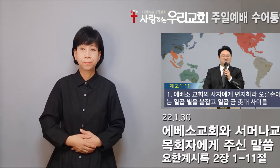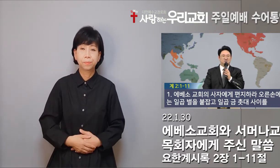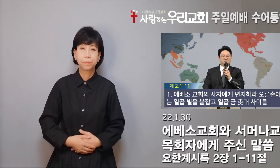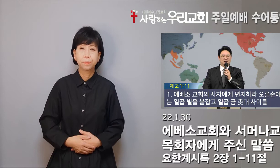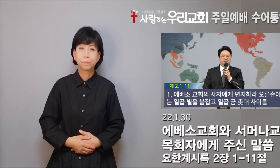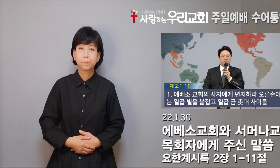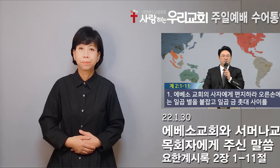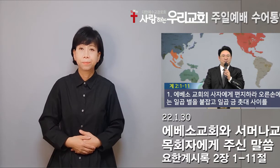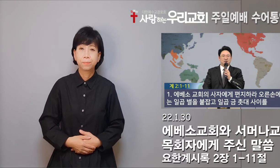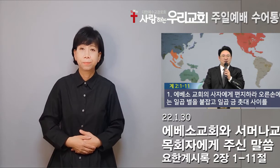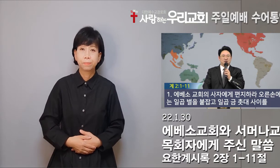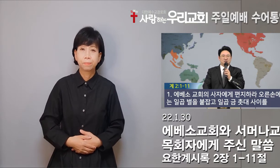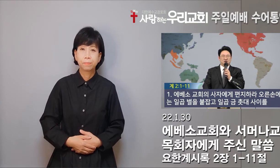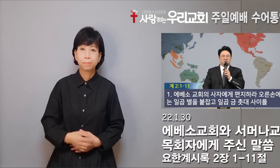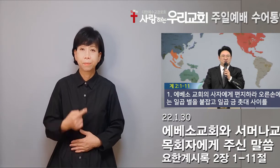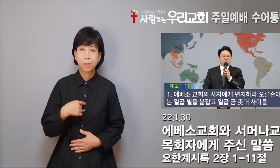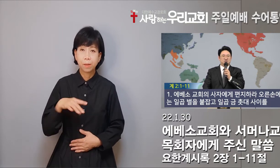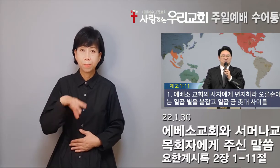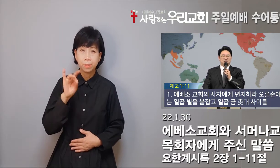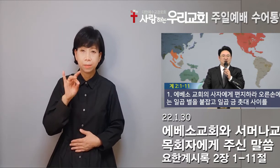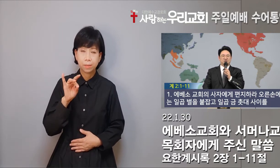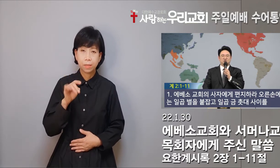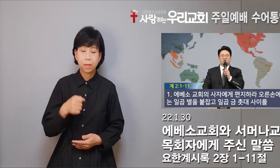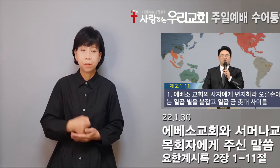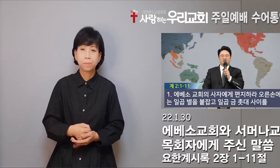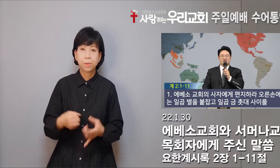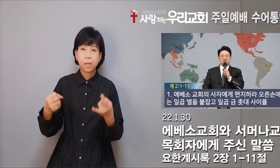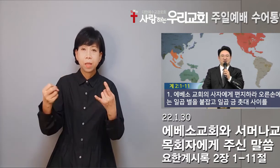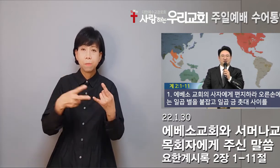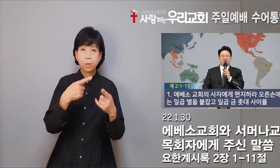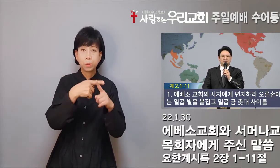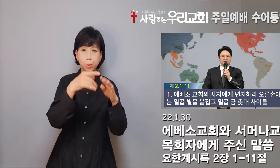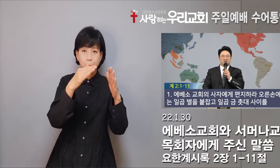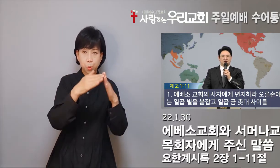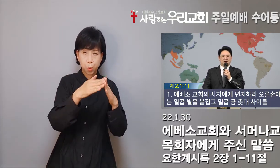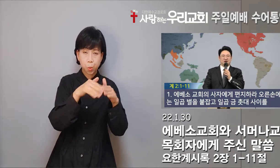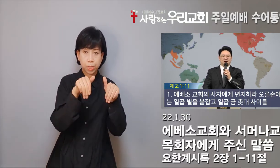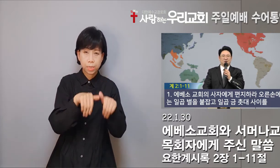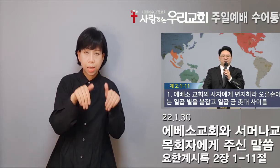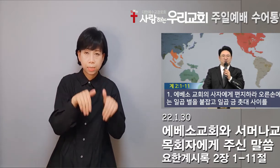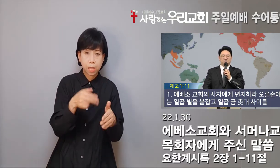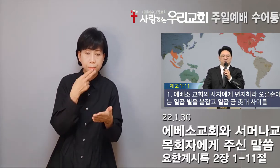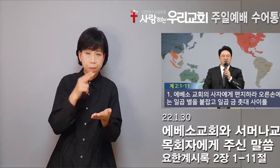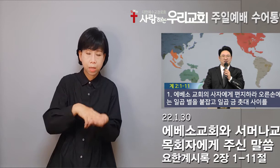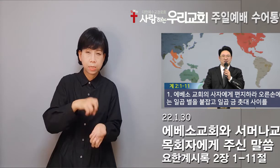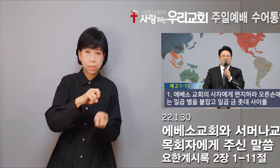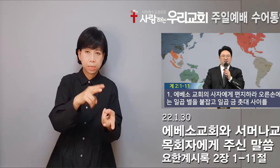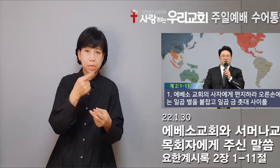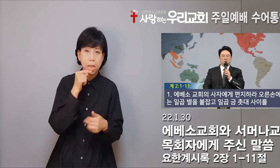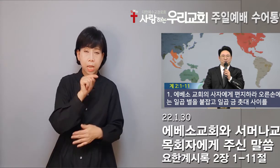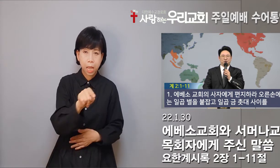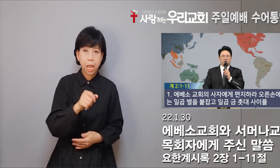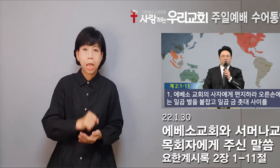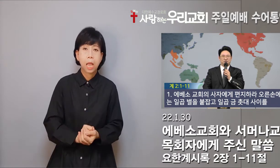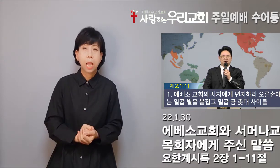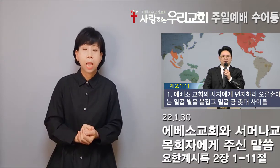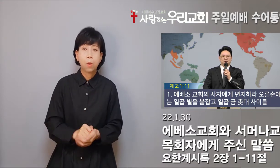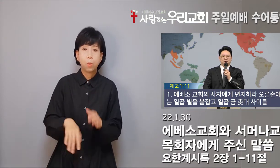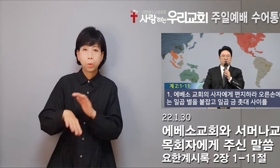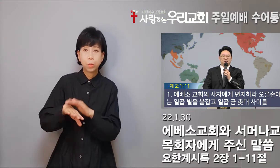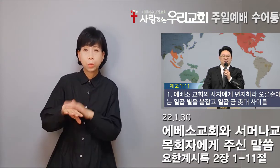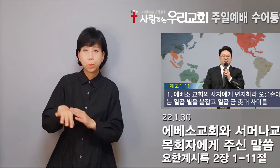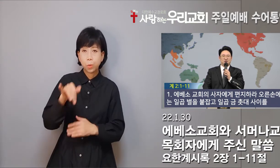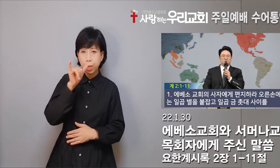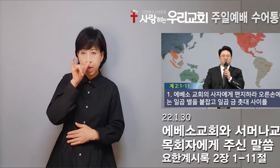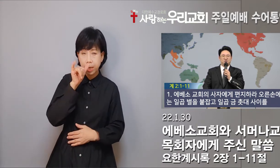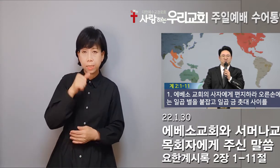교독하도록 하겠습니다. 제가 먼저 읽습니다. 에베소 교회의 사자에게 편지하라. 오른손에 있는 7뼈를